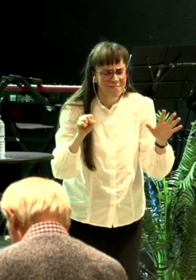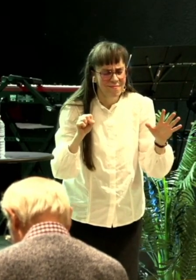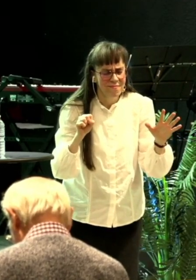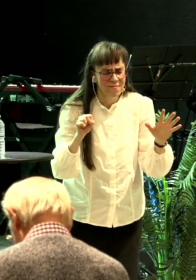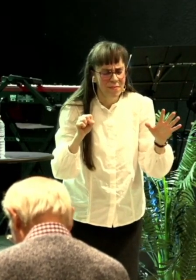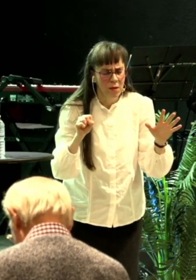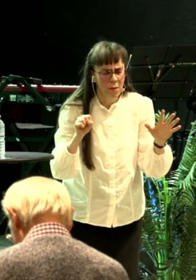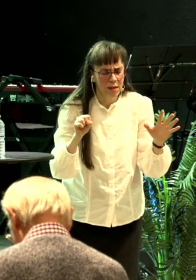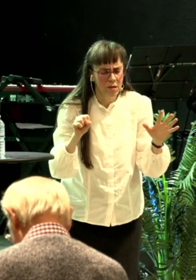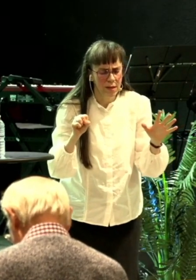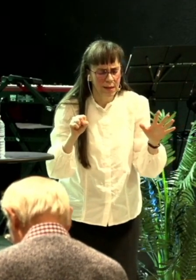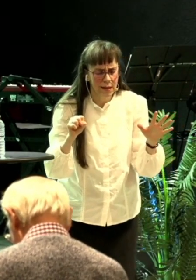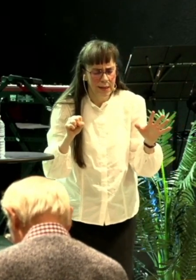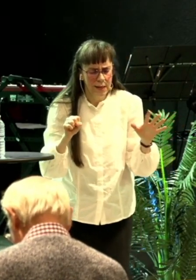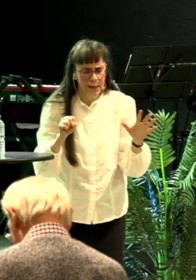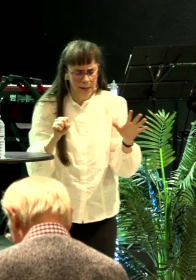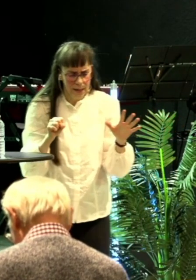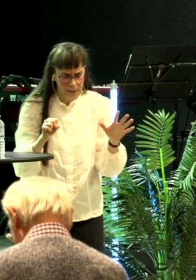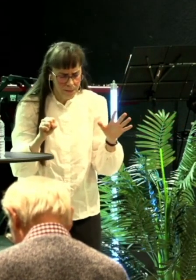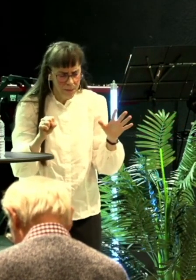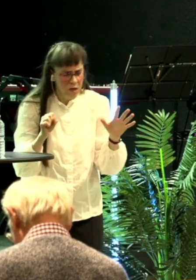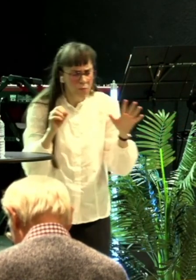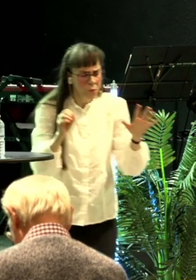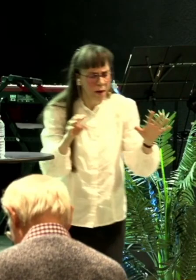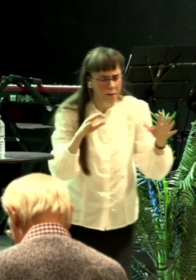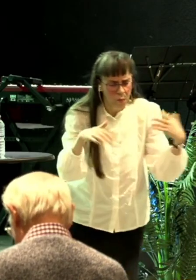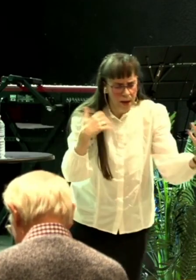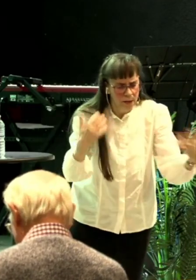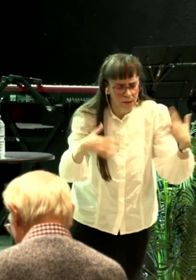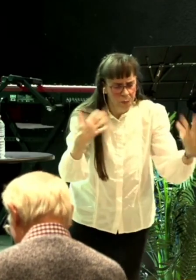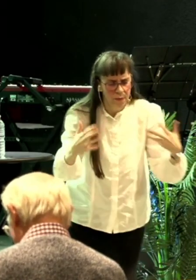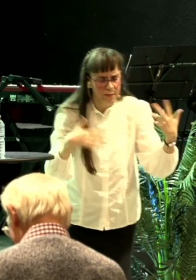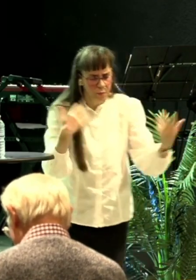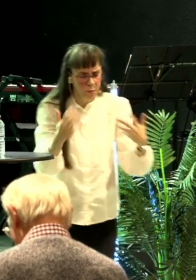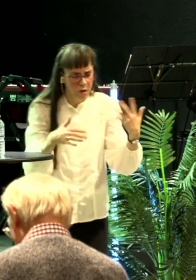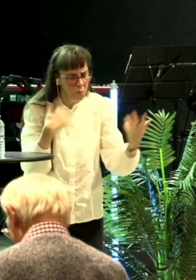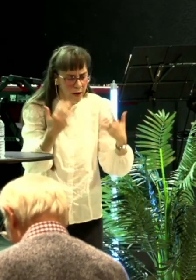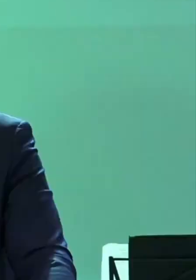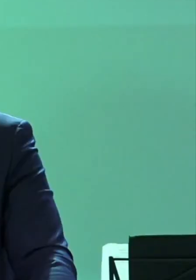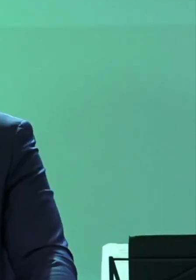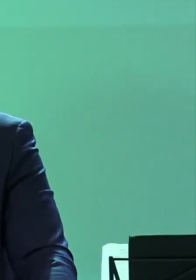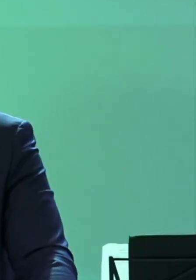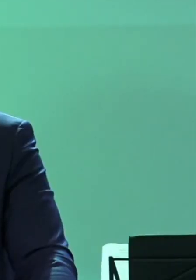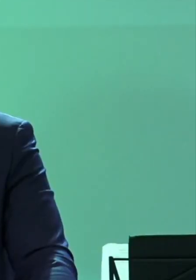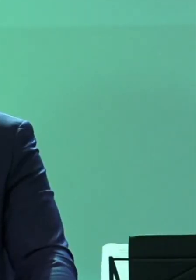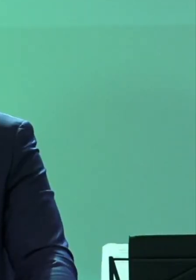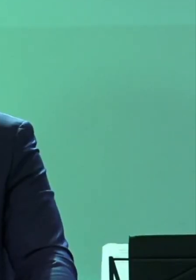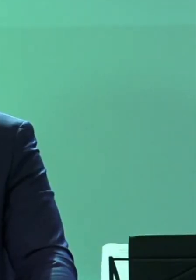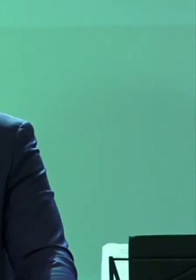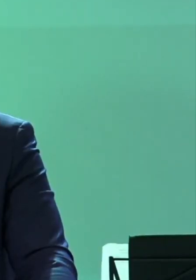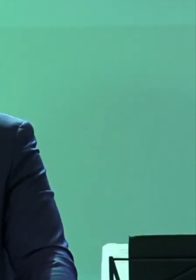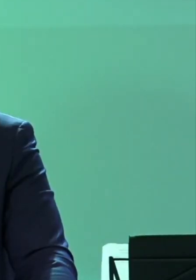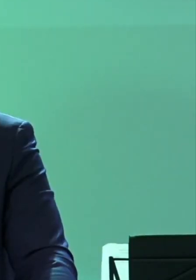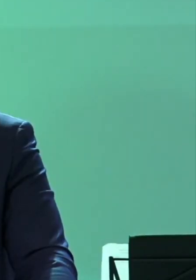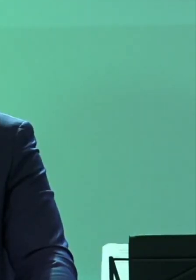Kuban delise korita shanta. Prie simplement, prie un petit peu dans l'esprit. Prions un petit peu par l'esprit. Just pray. Mande le brinde